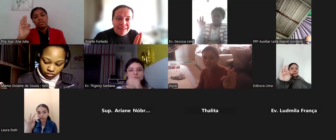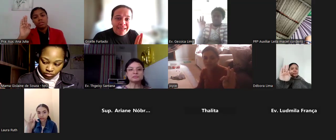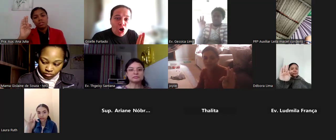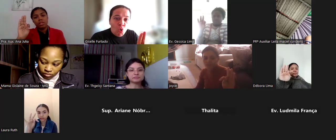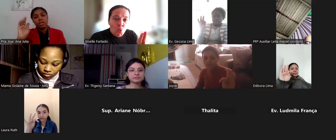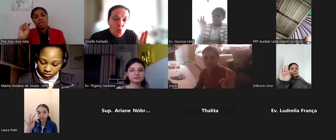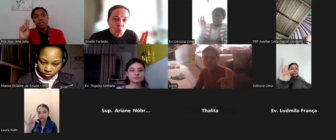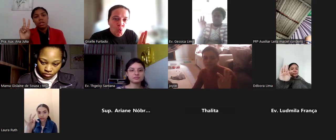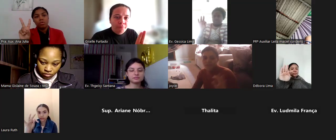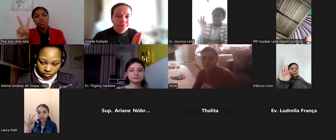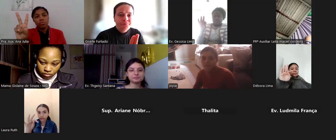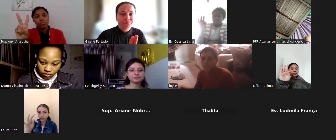Letra U.